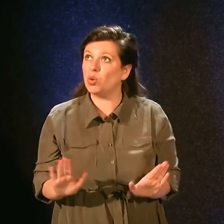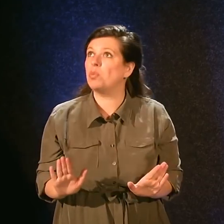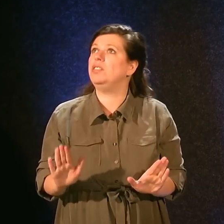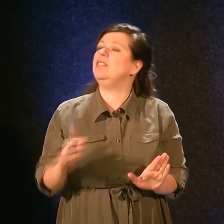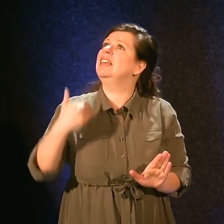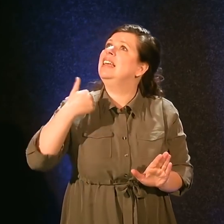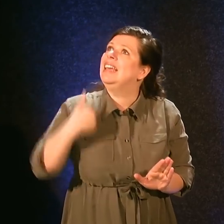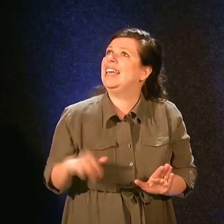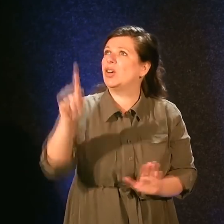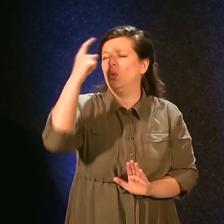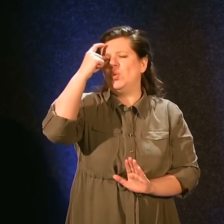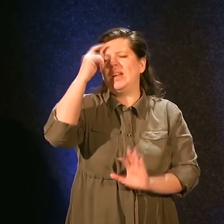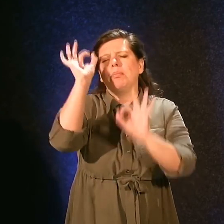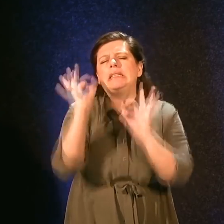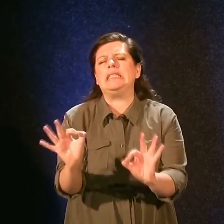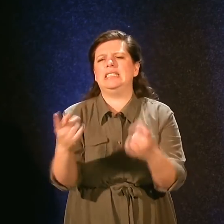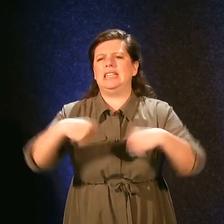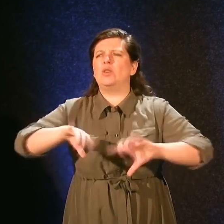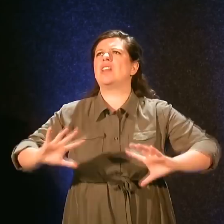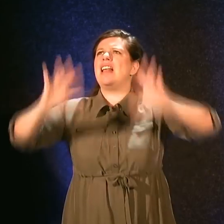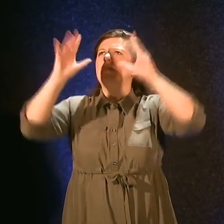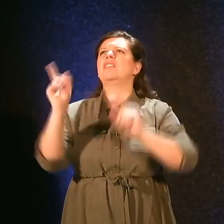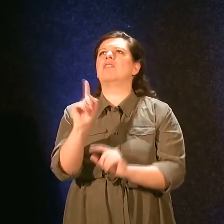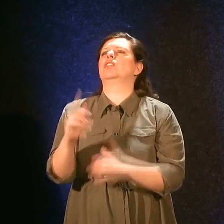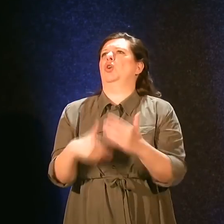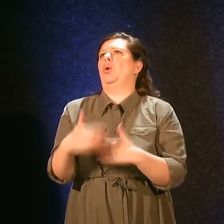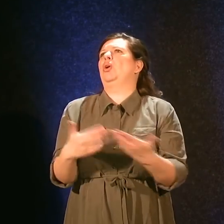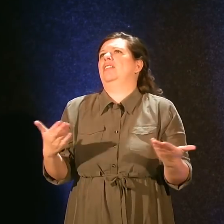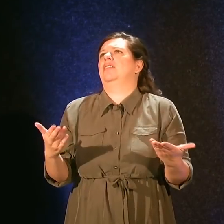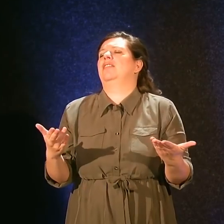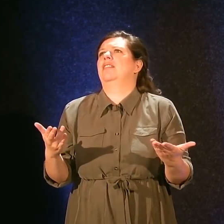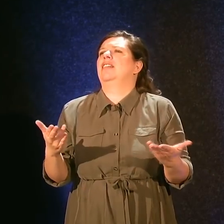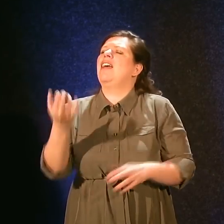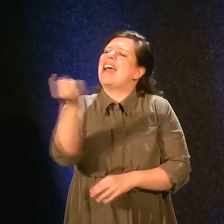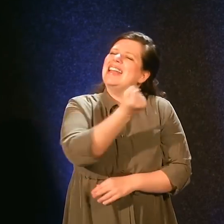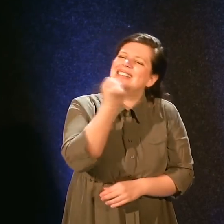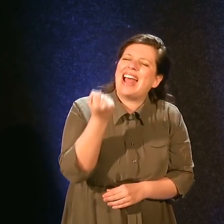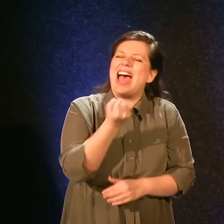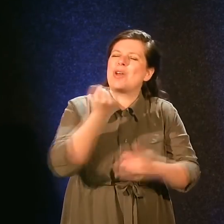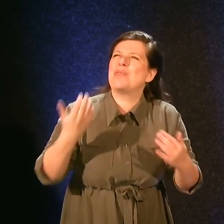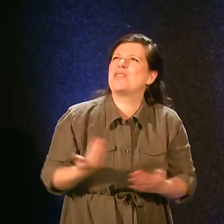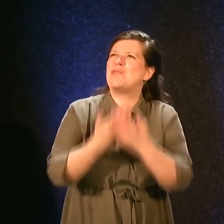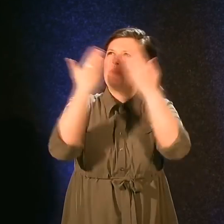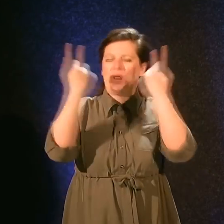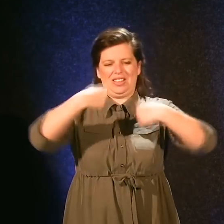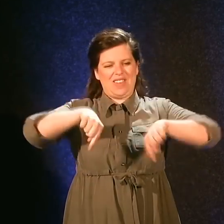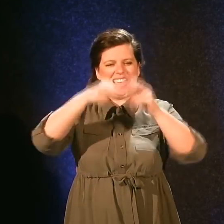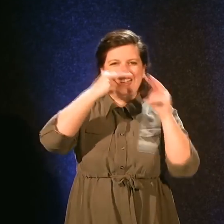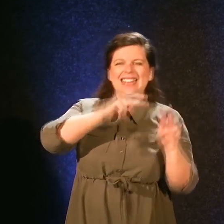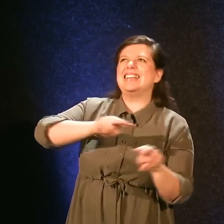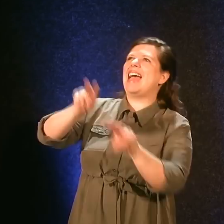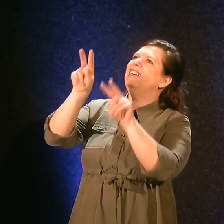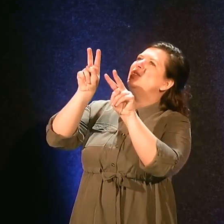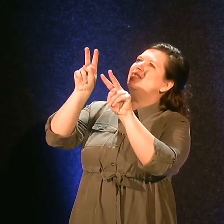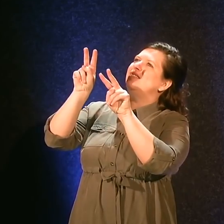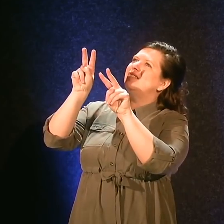hoogte van wat er speelt in ons leven. Heer, maar daarom willen we vanmorgen juist naar u kijken. Willen we naar u toe